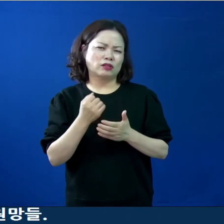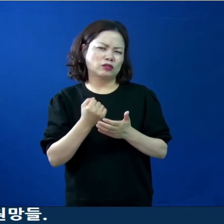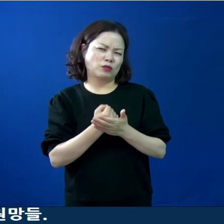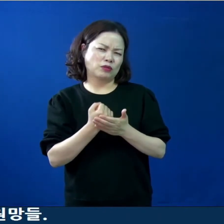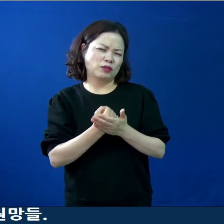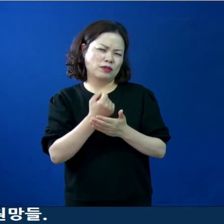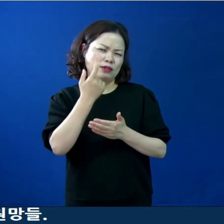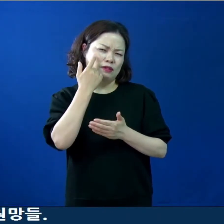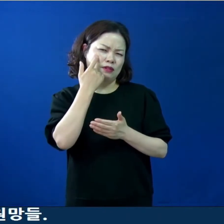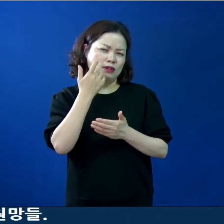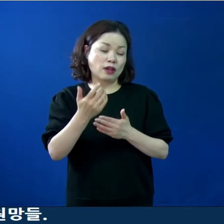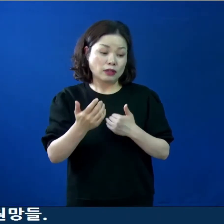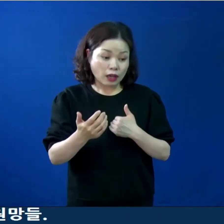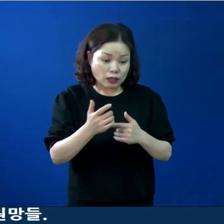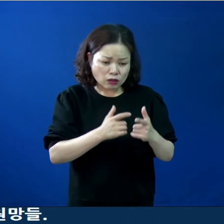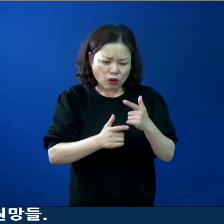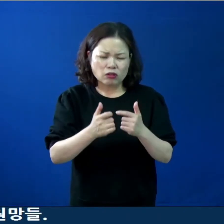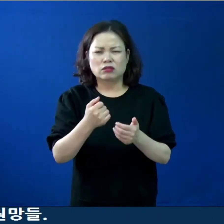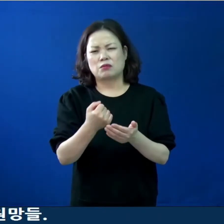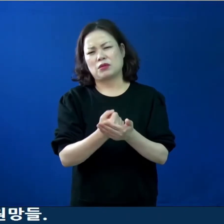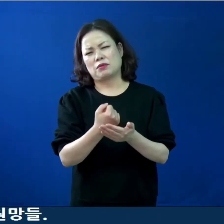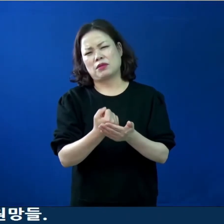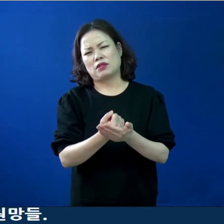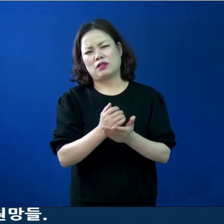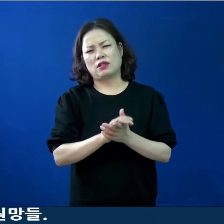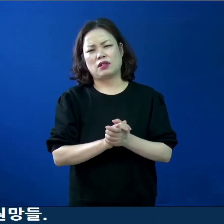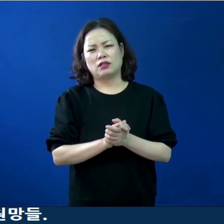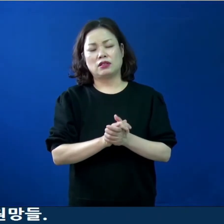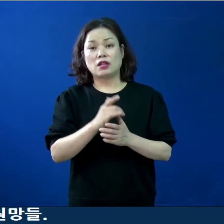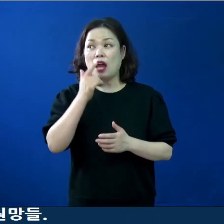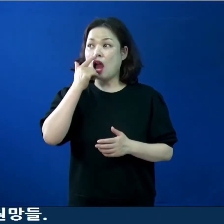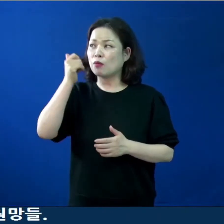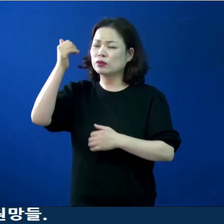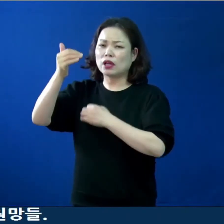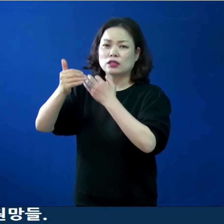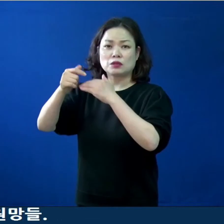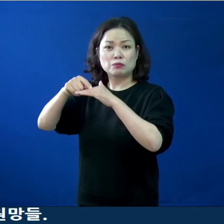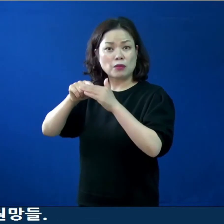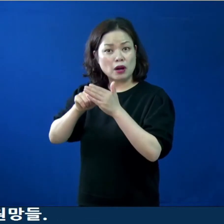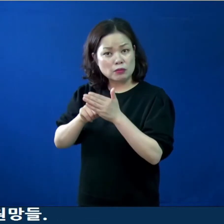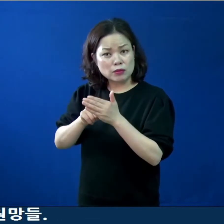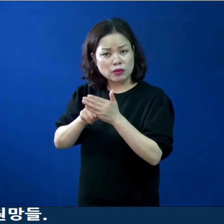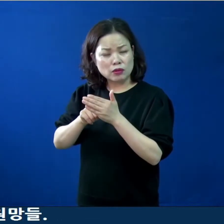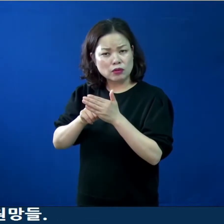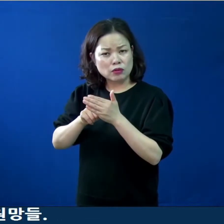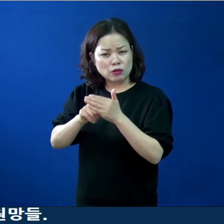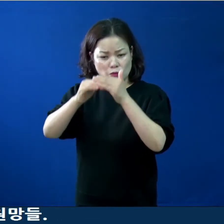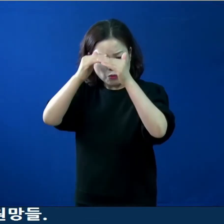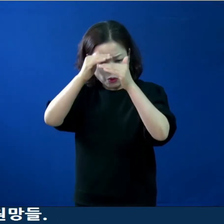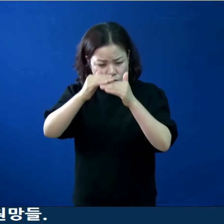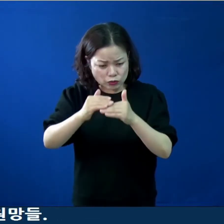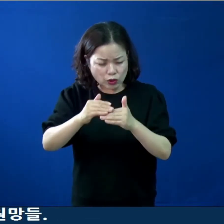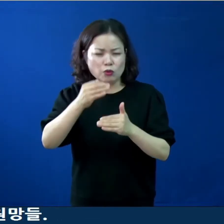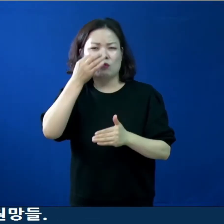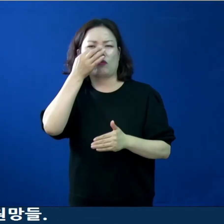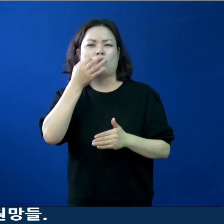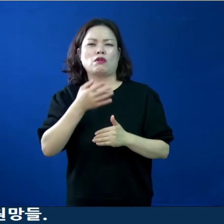섭섭하냐? 응? 내가 더 섭섭하다. 이런 아버지 하나님의 마음이 이게 본문 속에서 보여지는 것입니다.